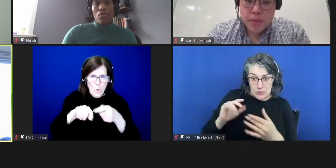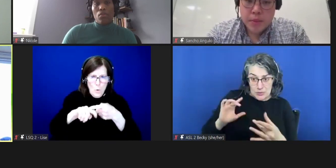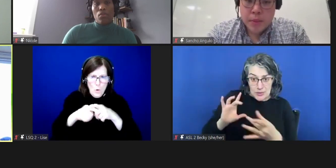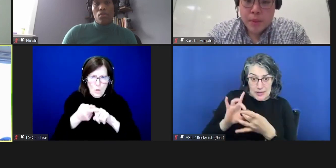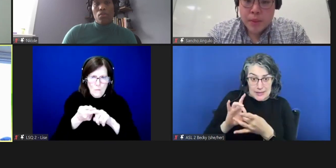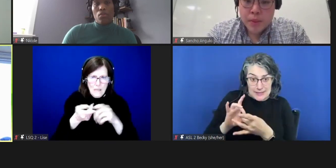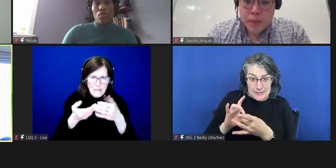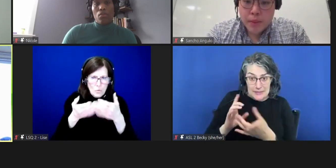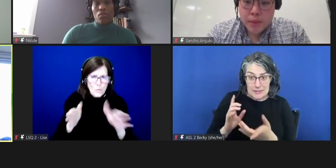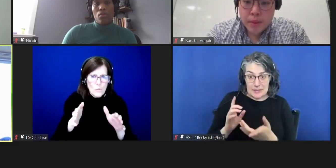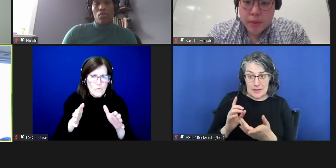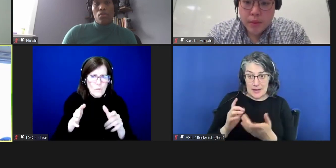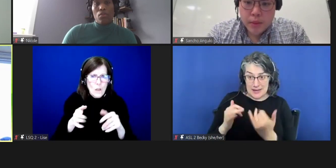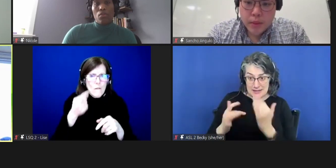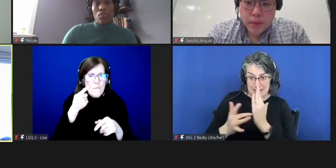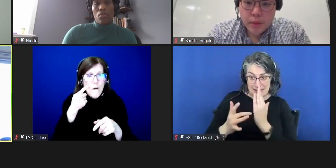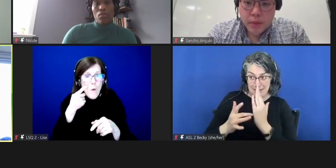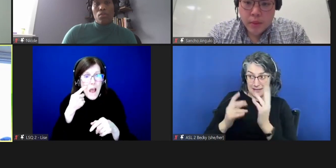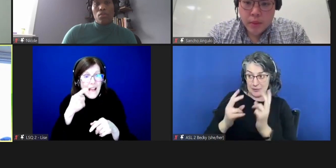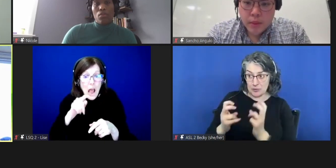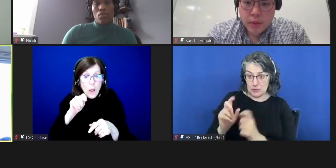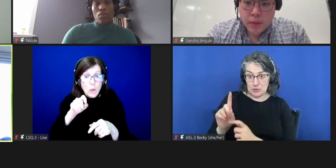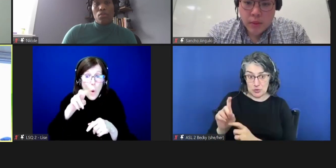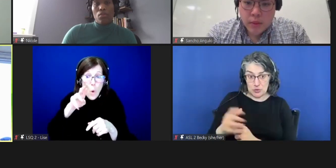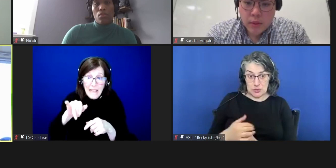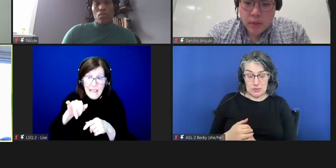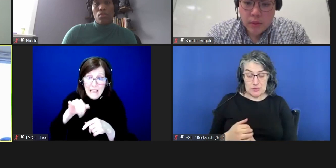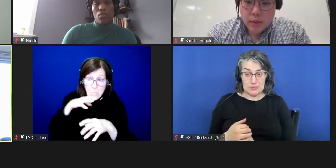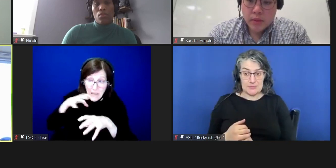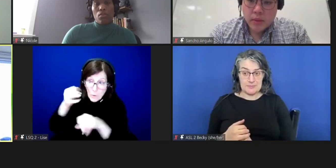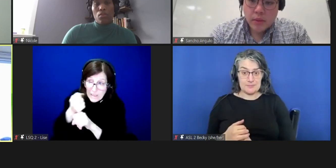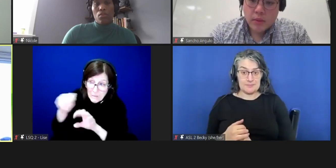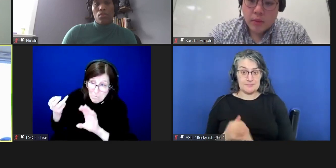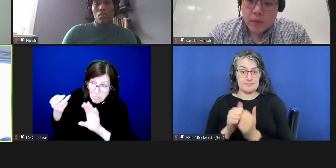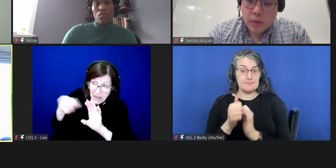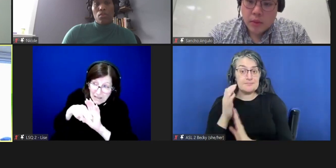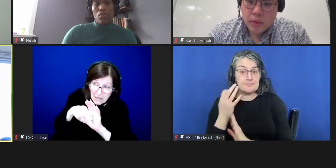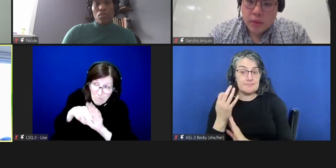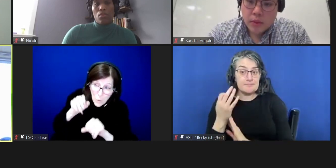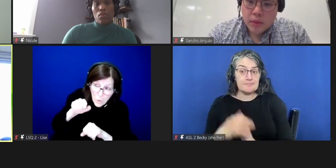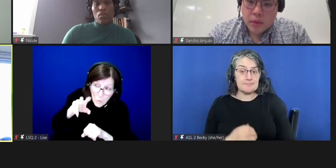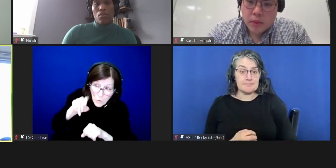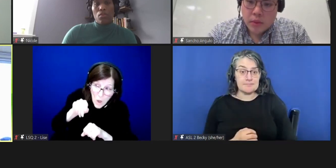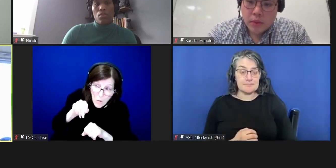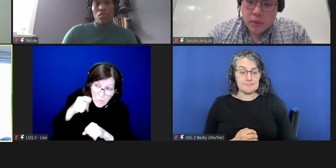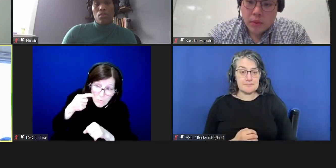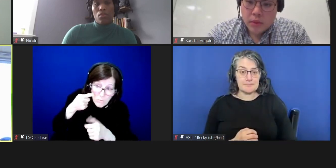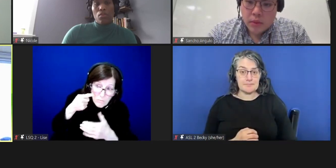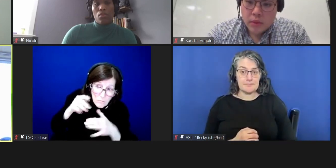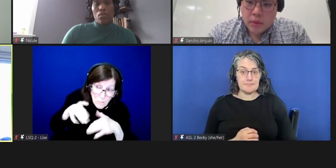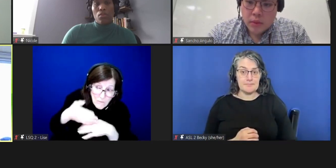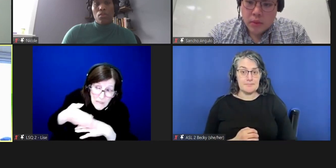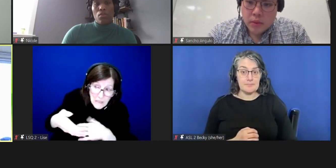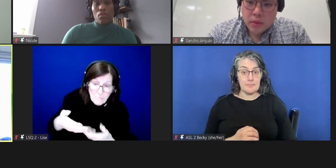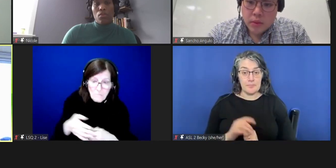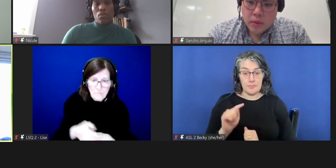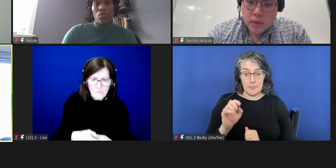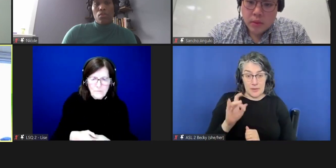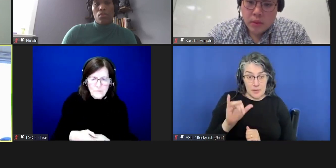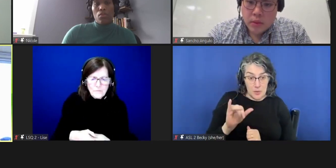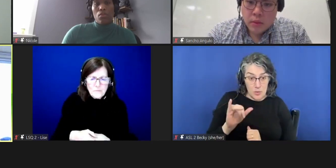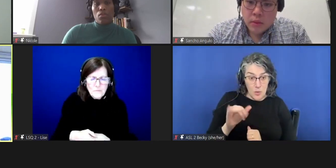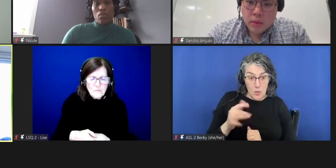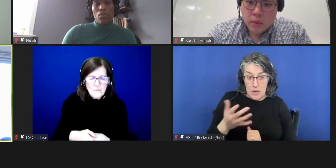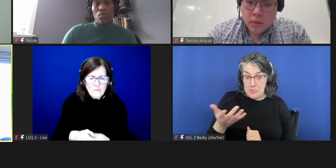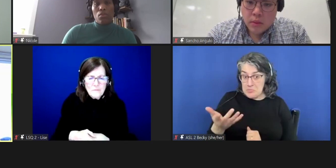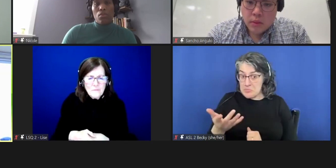Je veux voir si Tony a réussi à se joindre à nous. Est-ce que tu veux dire quelques mots avant qu'on commence avec la table ronde? Are you able to speak or are